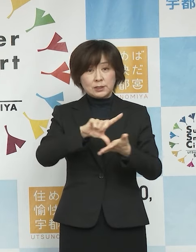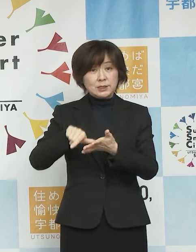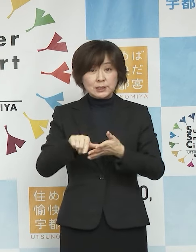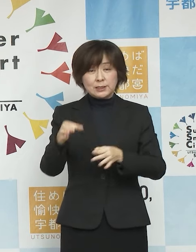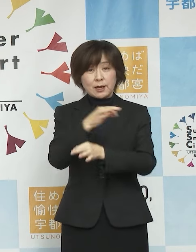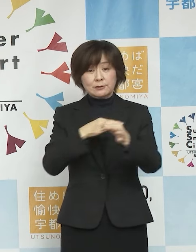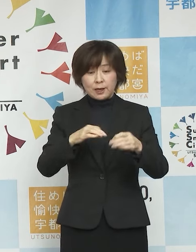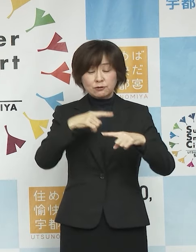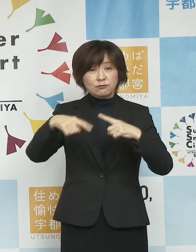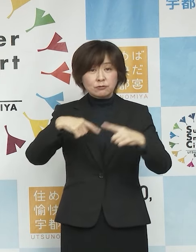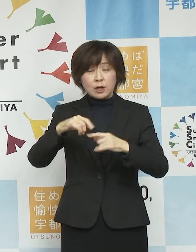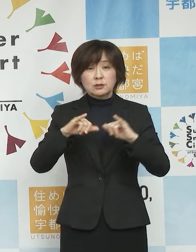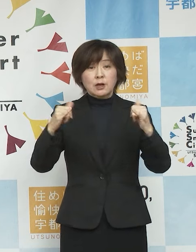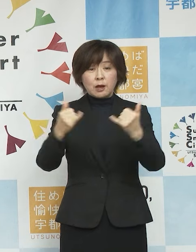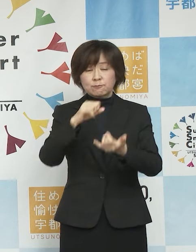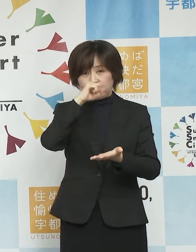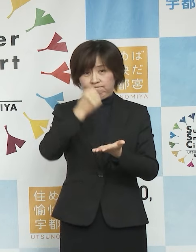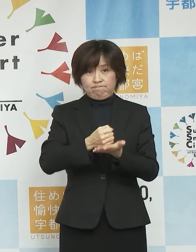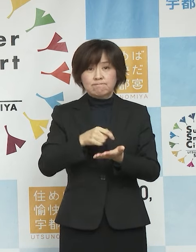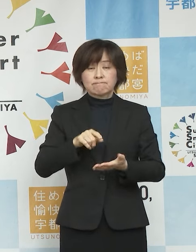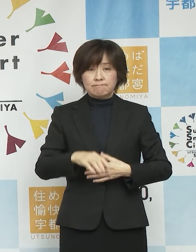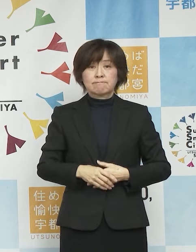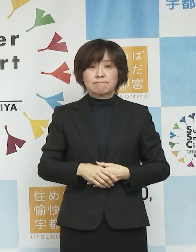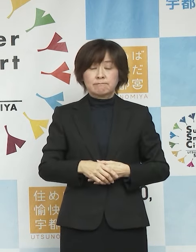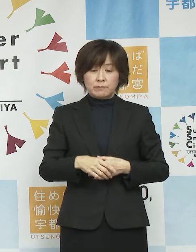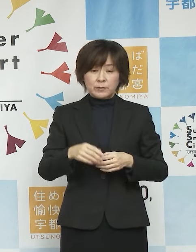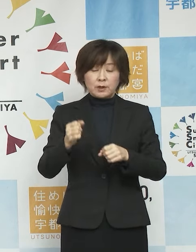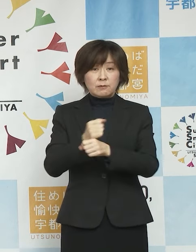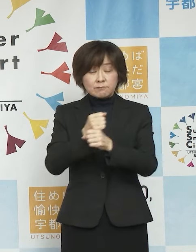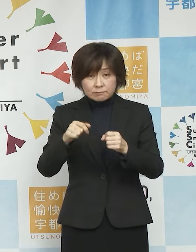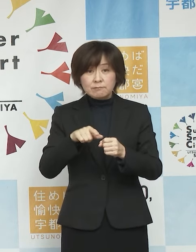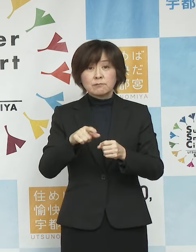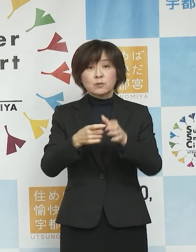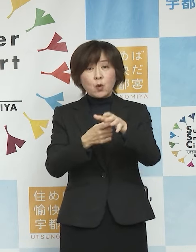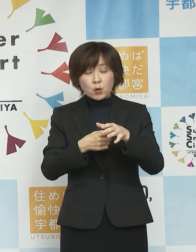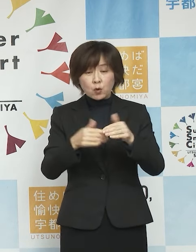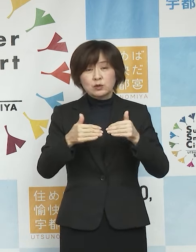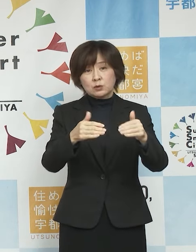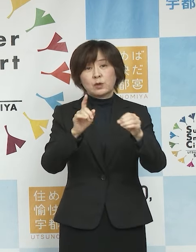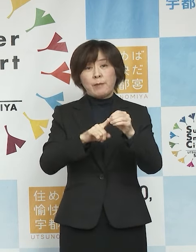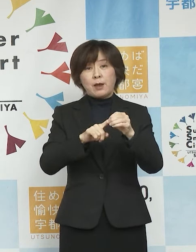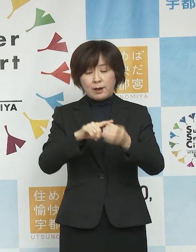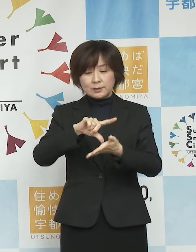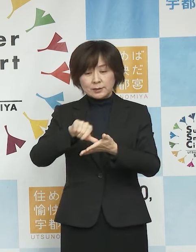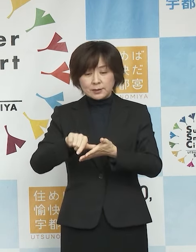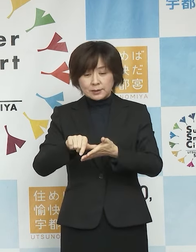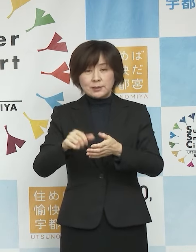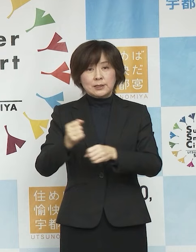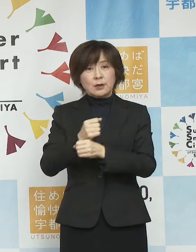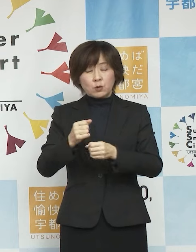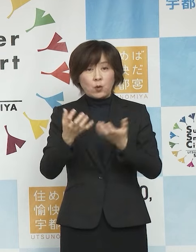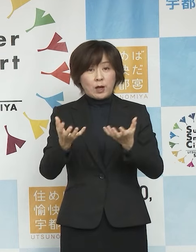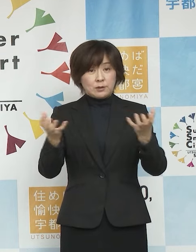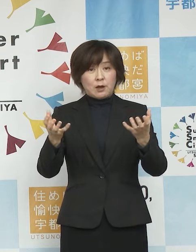会の実現です。商工農業振興に取り組むことで、地域産業の活性化や雇用